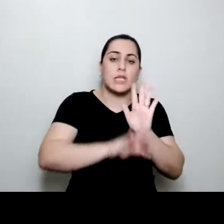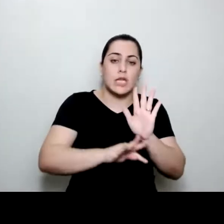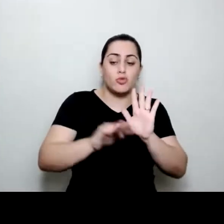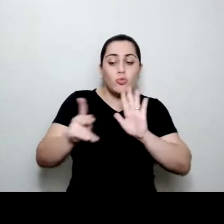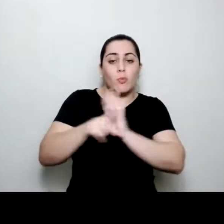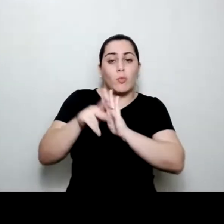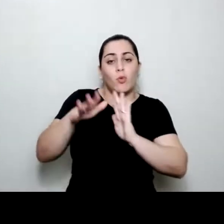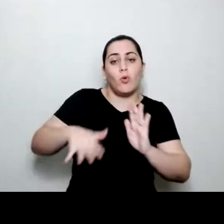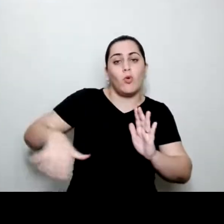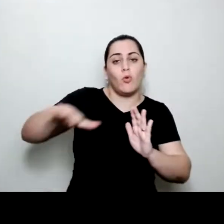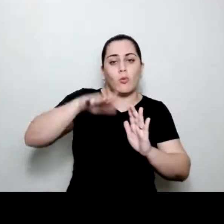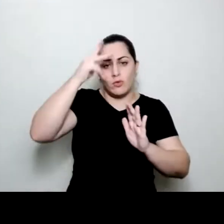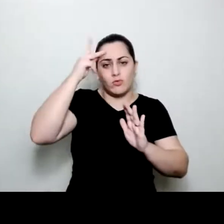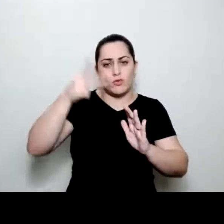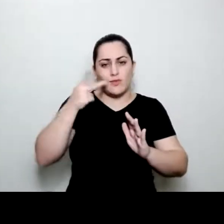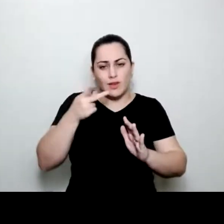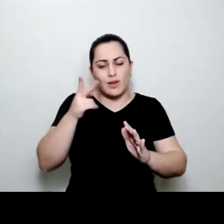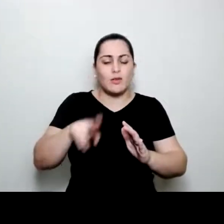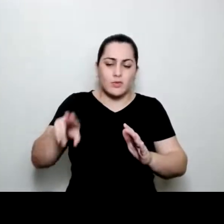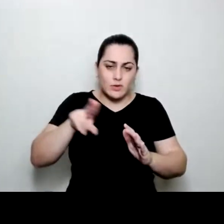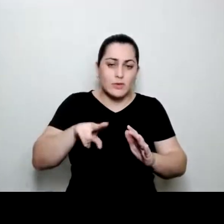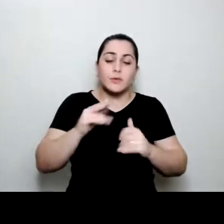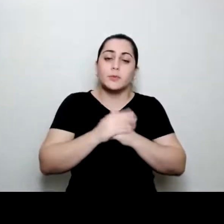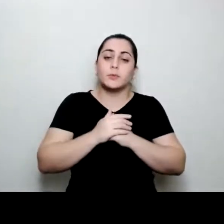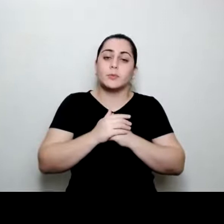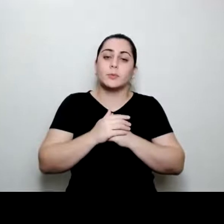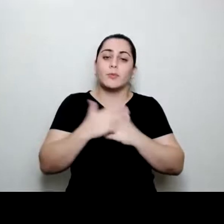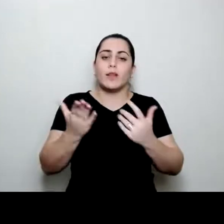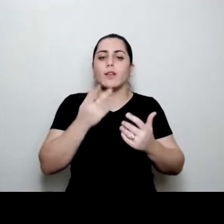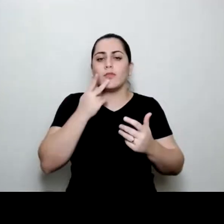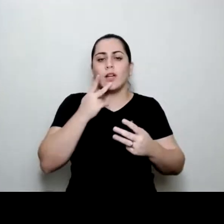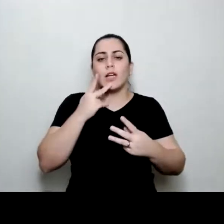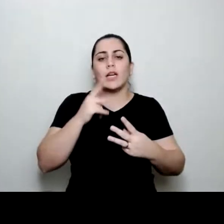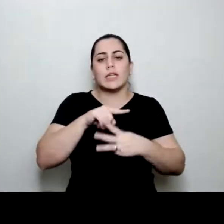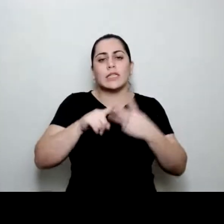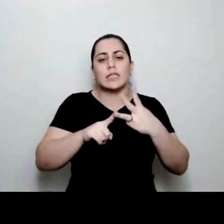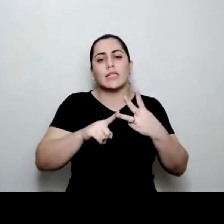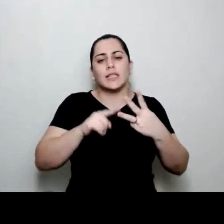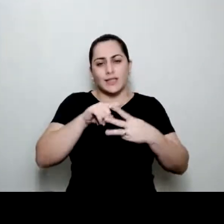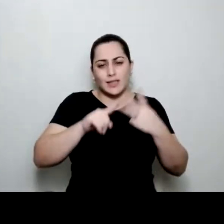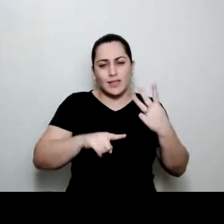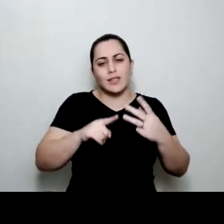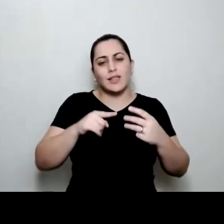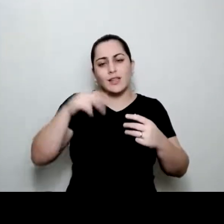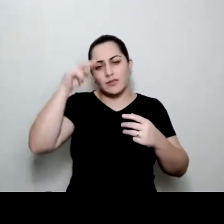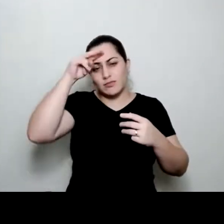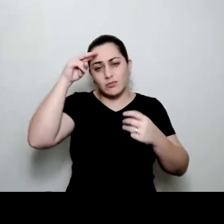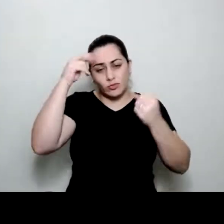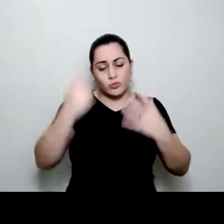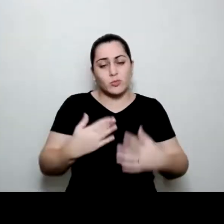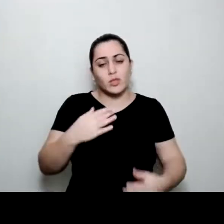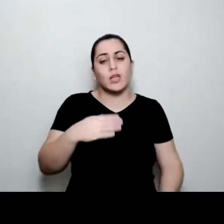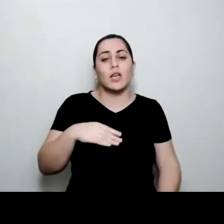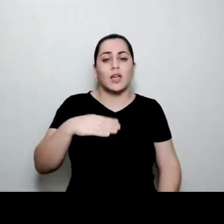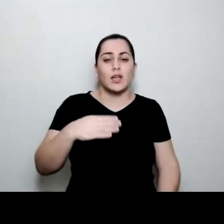nativos, né? Então, daí vem a trilogia boasiana que o Sebastian citou,